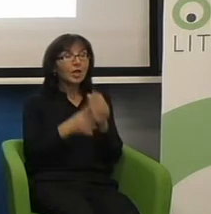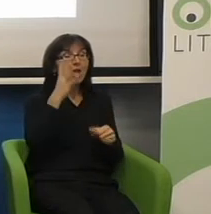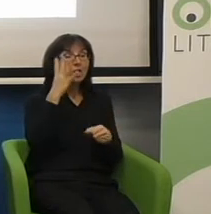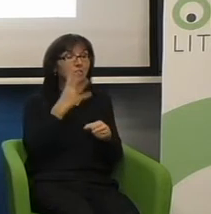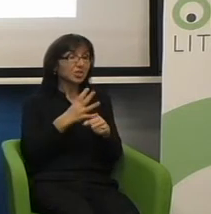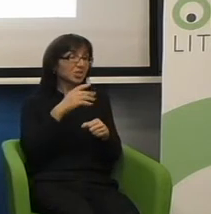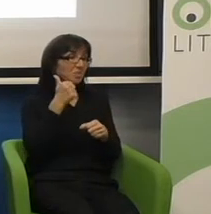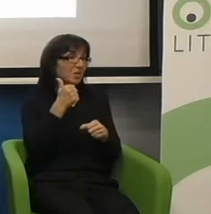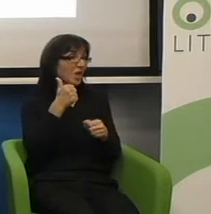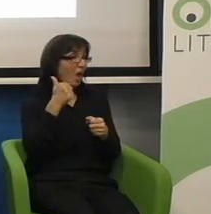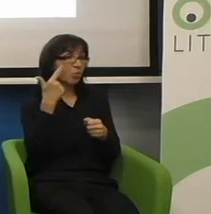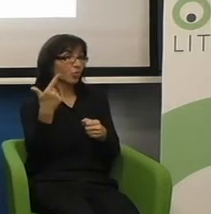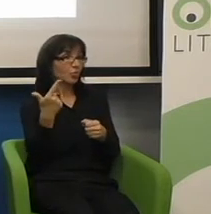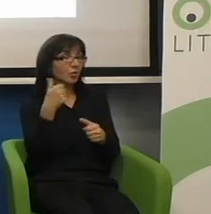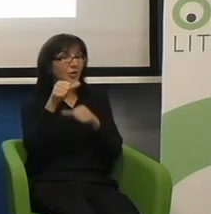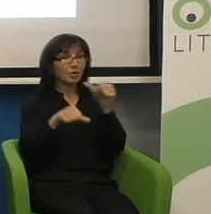41-42 rok,